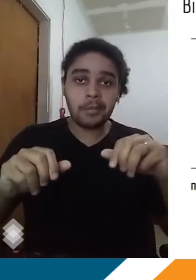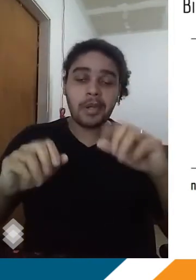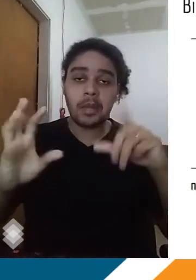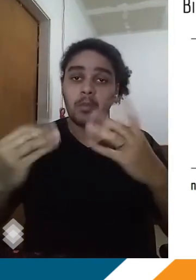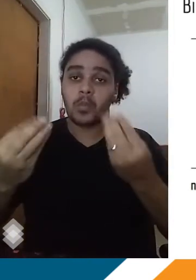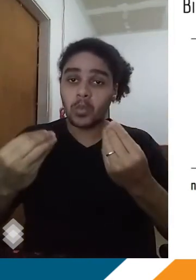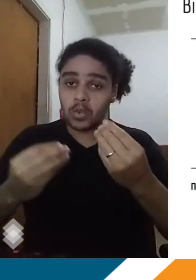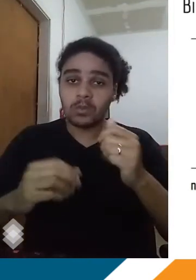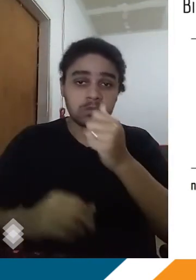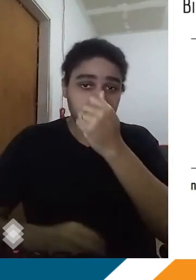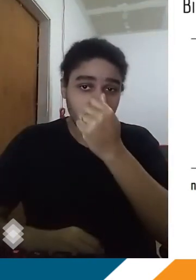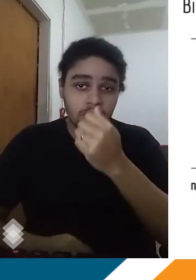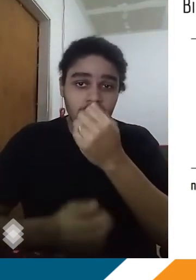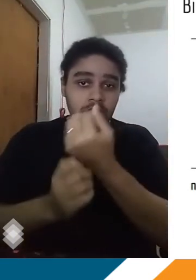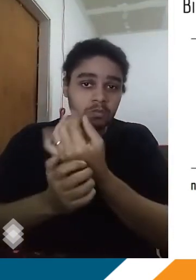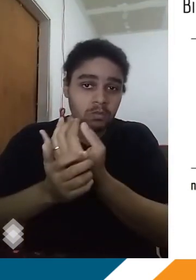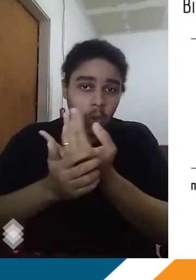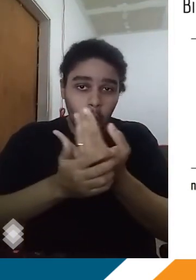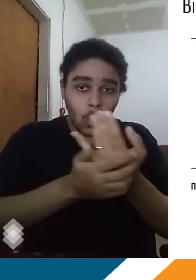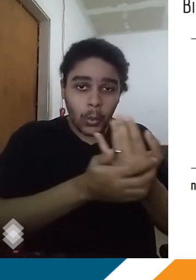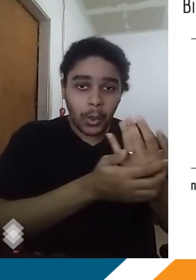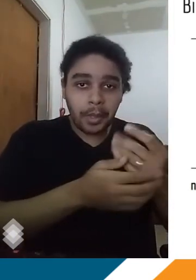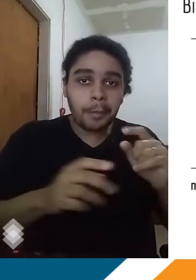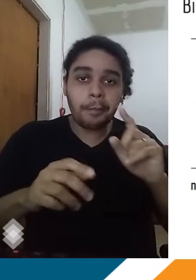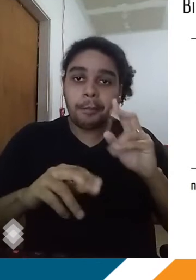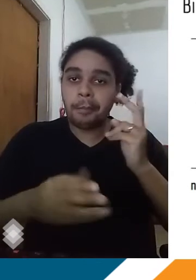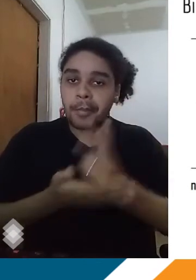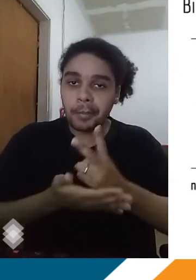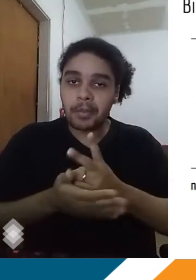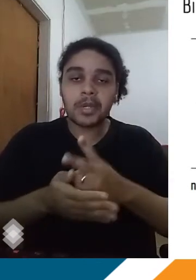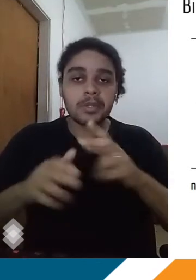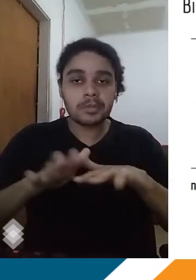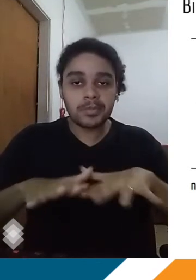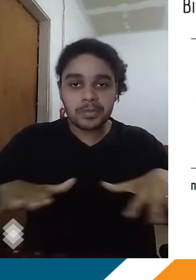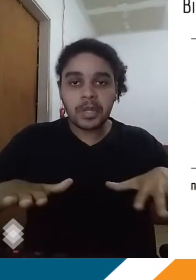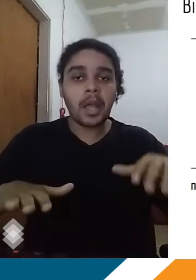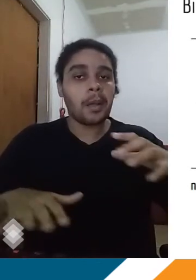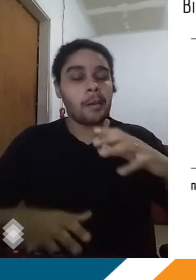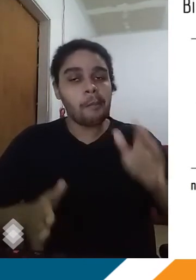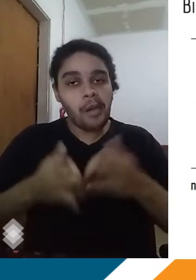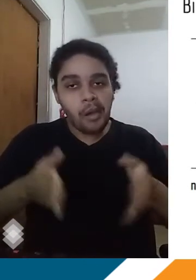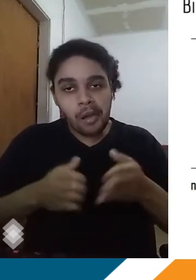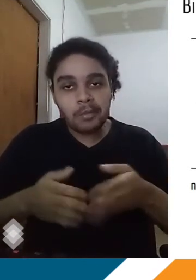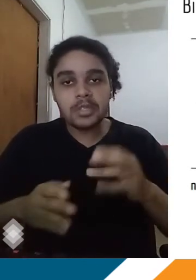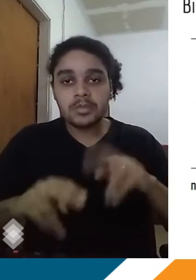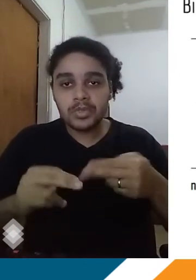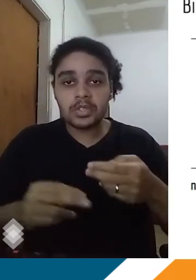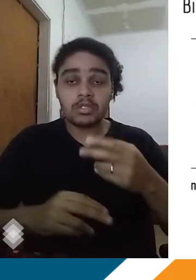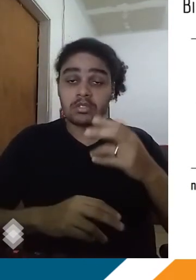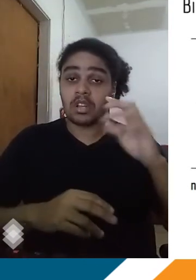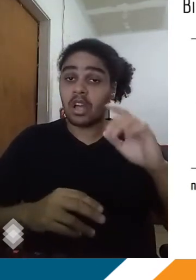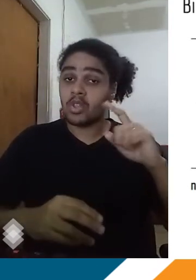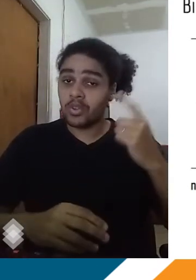uma densidade vegetacional muito grande, mesmo tendo solos muito pobres. Portanto, a gente chega à conclusão que o desmatamento é